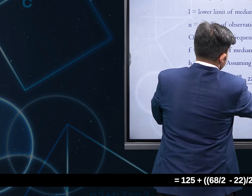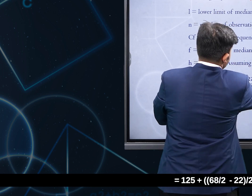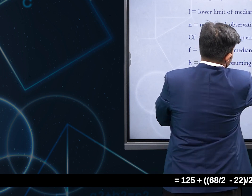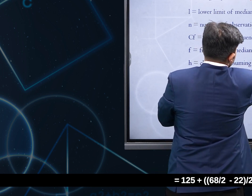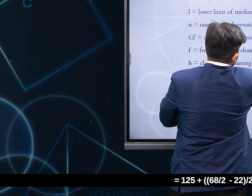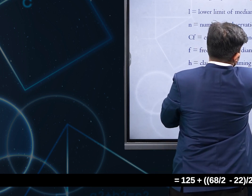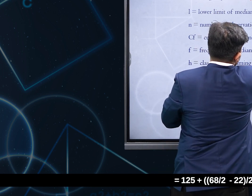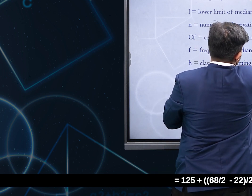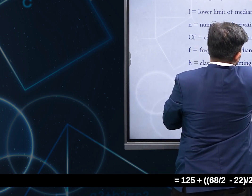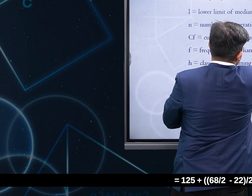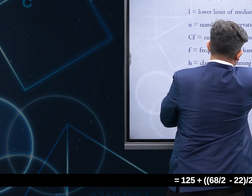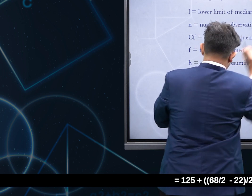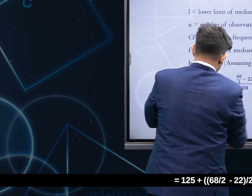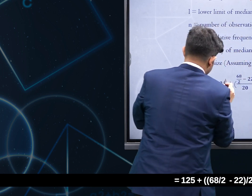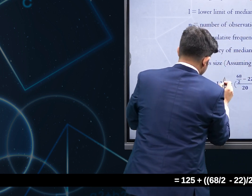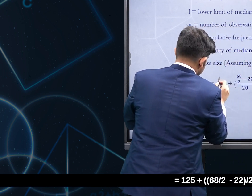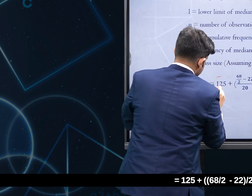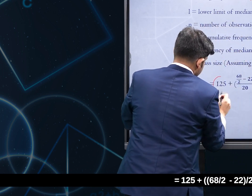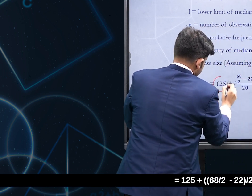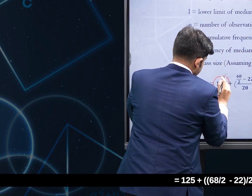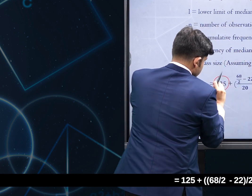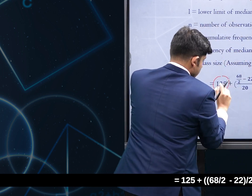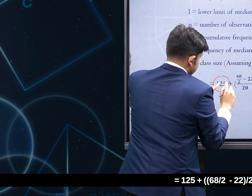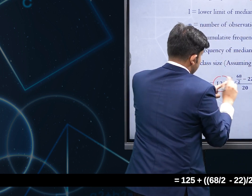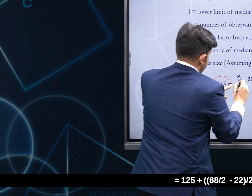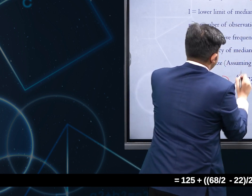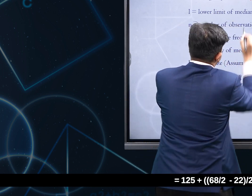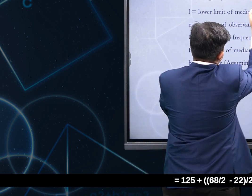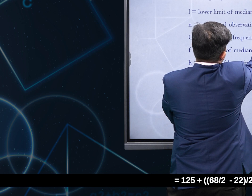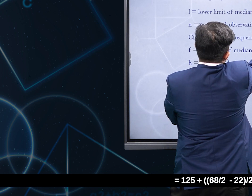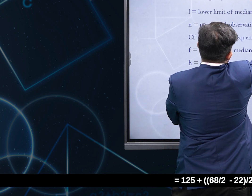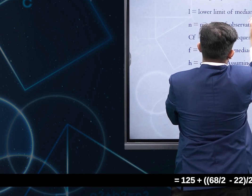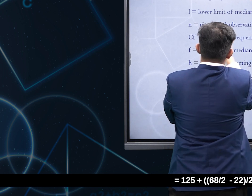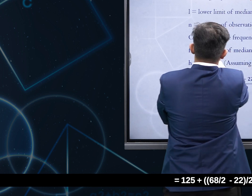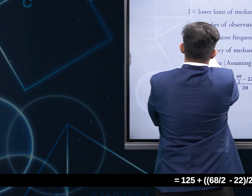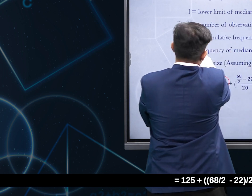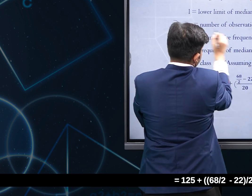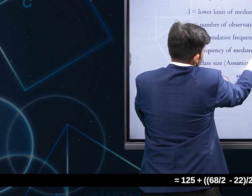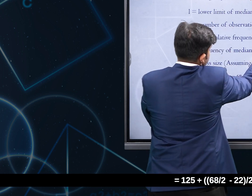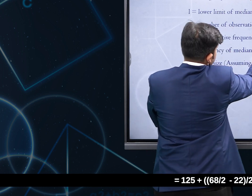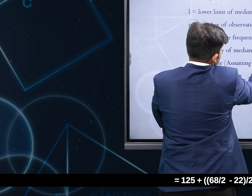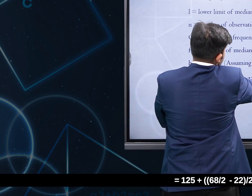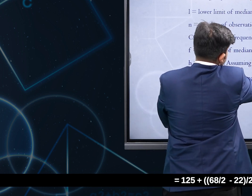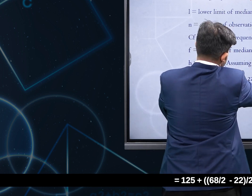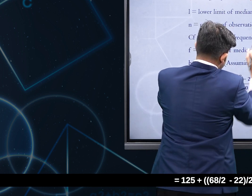ఈజ్ ఈక్వల్ టు 125 ప్లస్ 68/2 మైనస్ 22/20